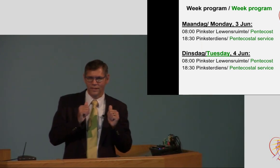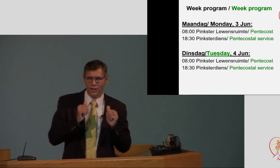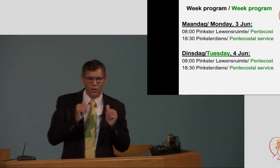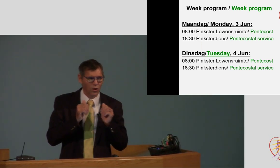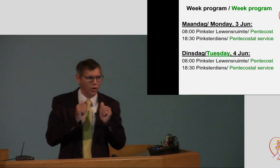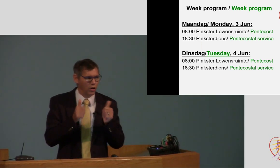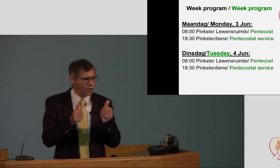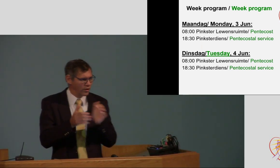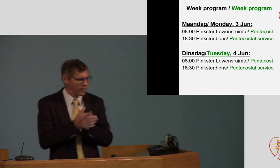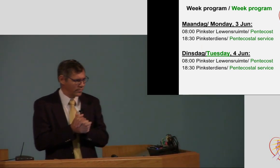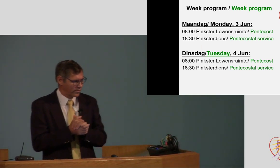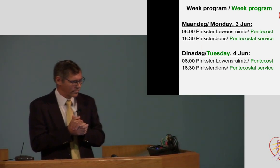Goed.